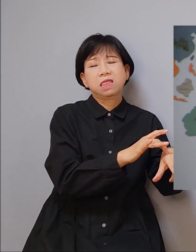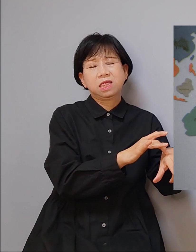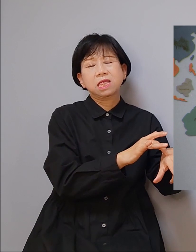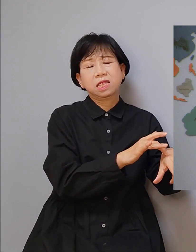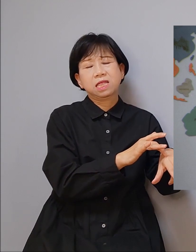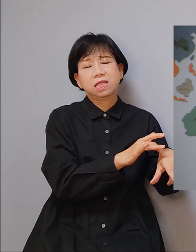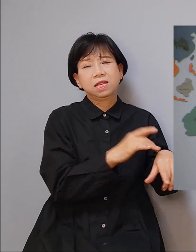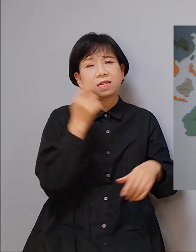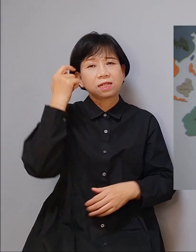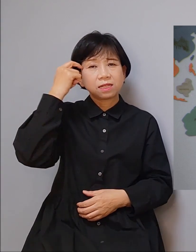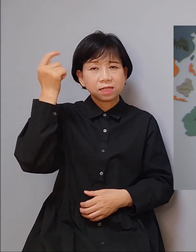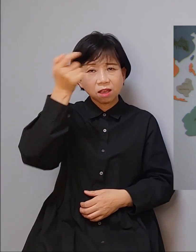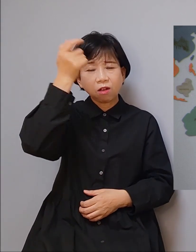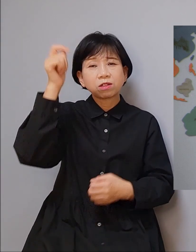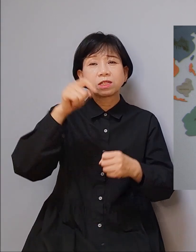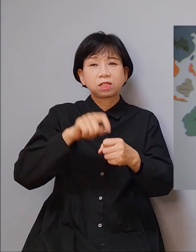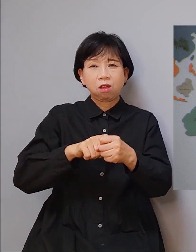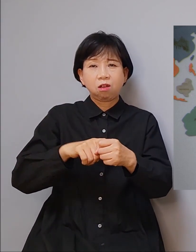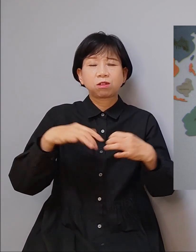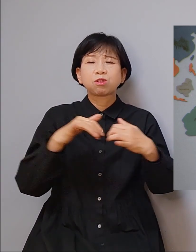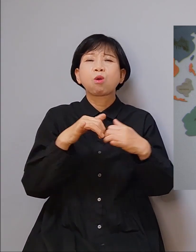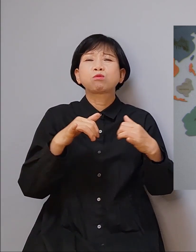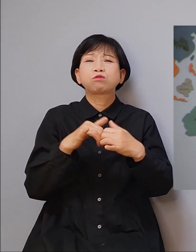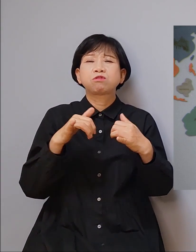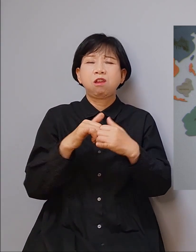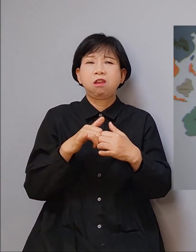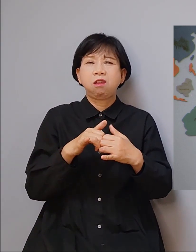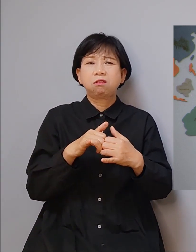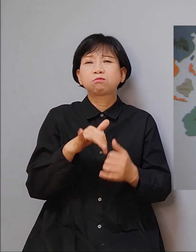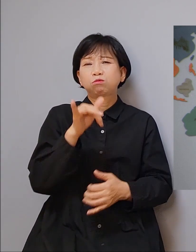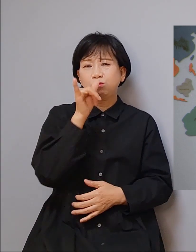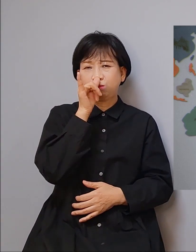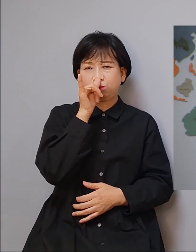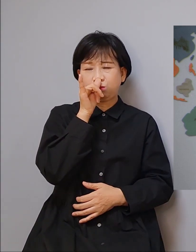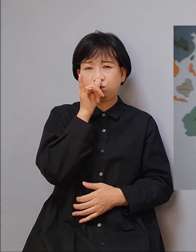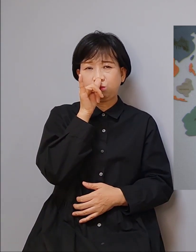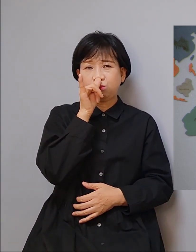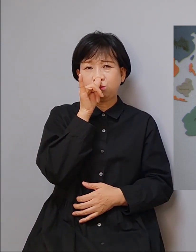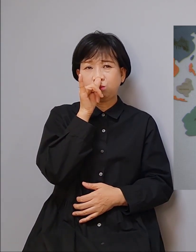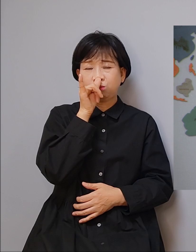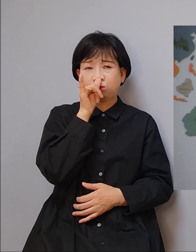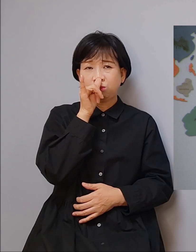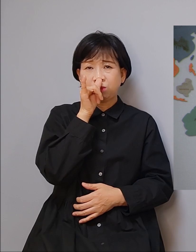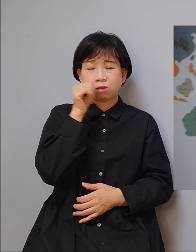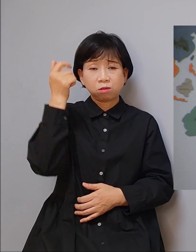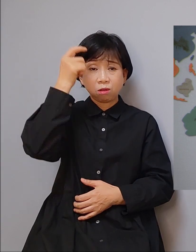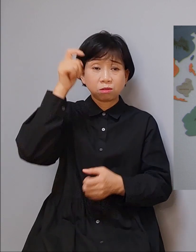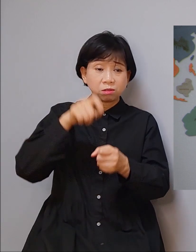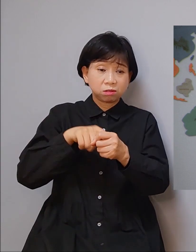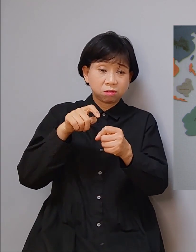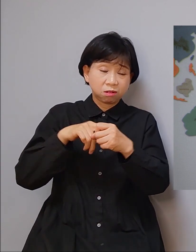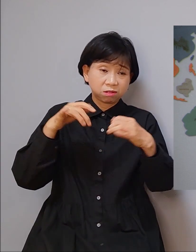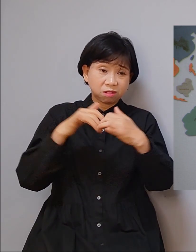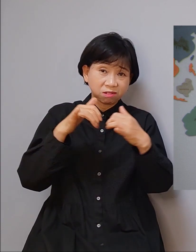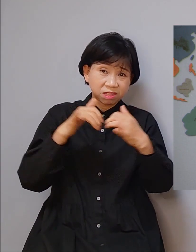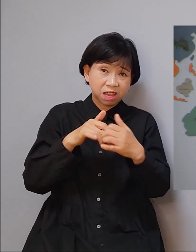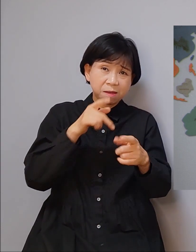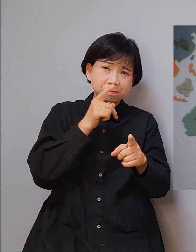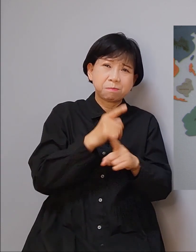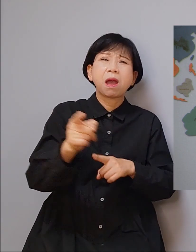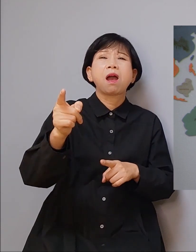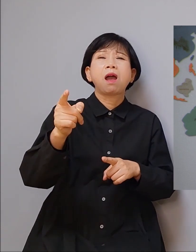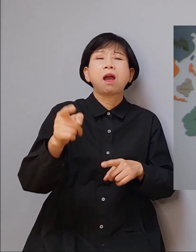그렇습니다. 그러니까 영적 전쟁이 있을 거예요. 그 영적 전쟁을 돌파해야 될 줄 믿습니다. 우리